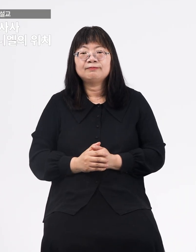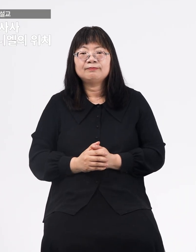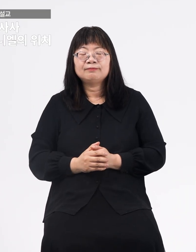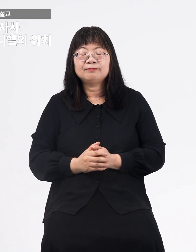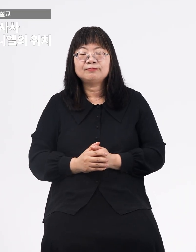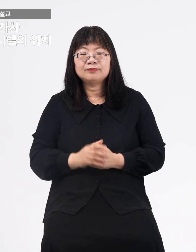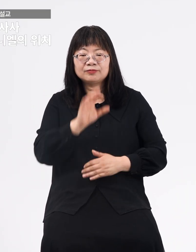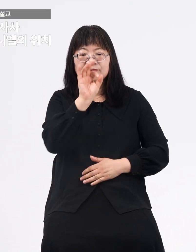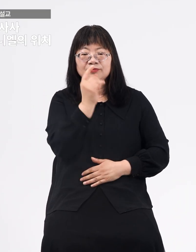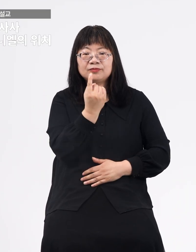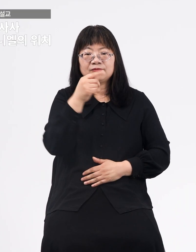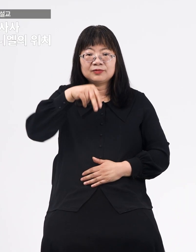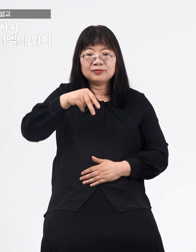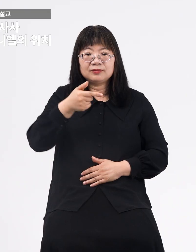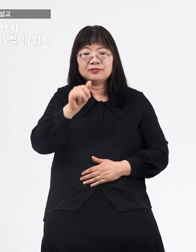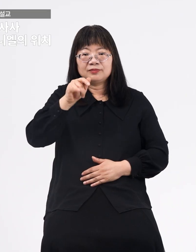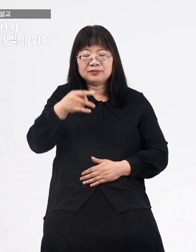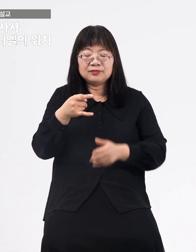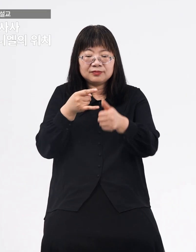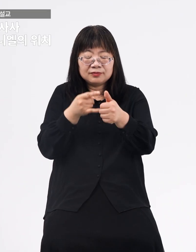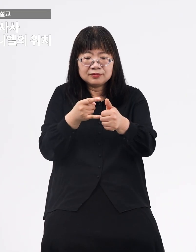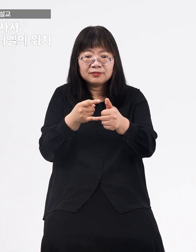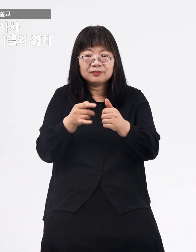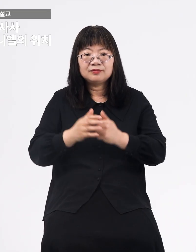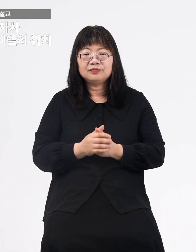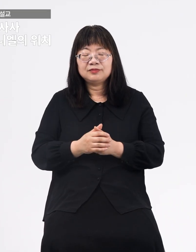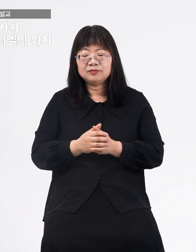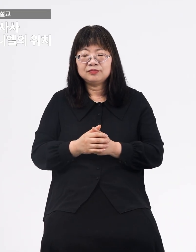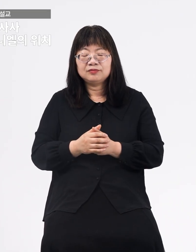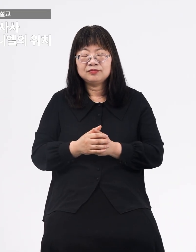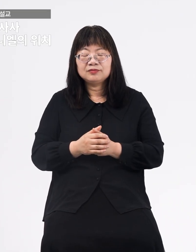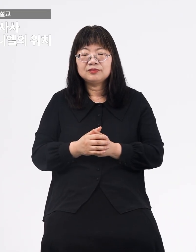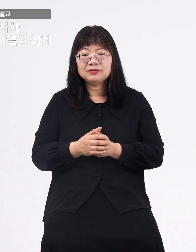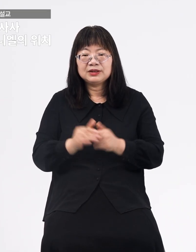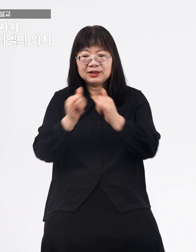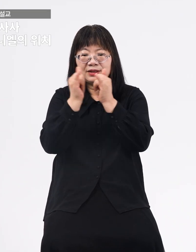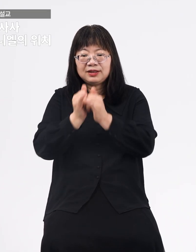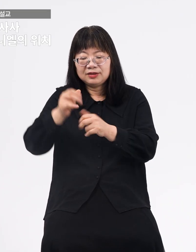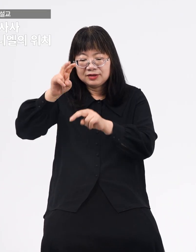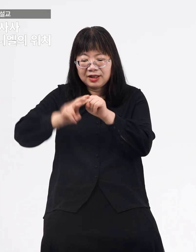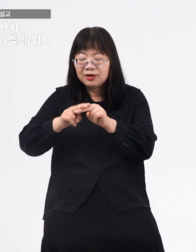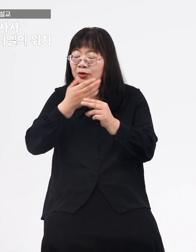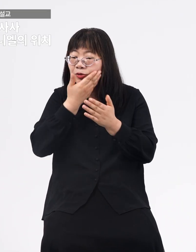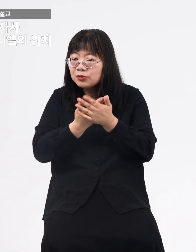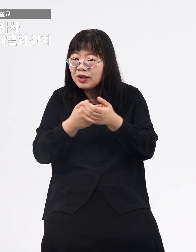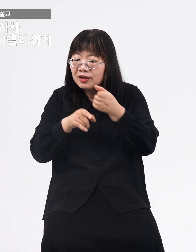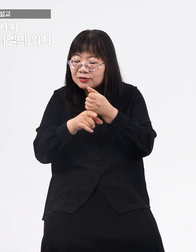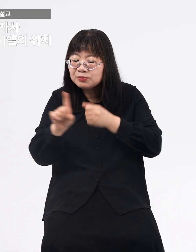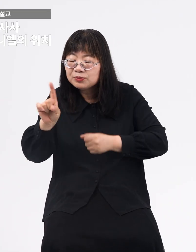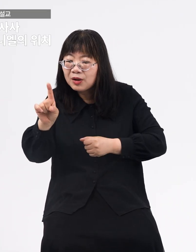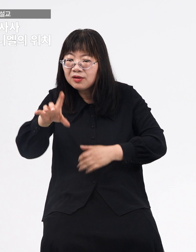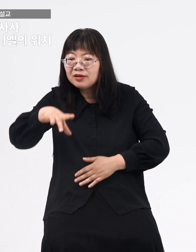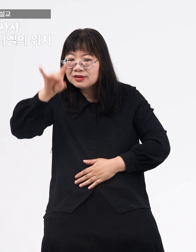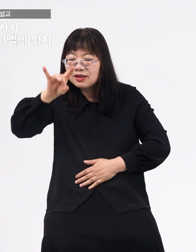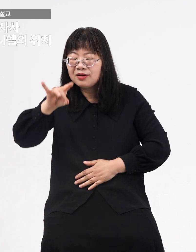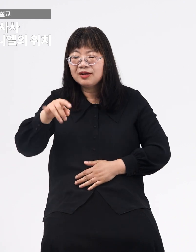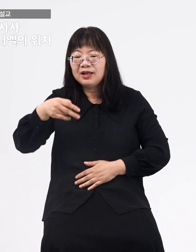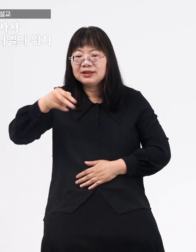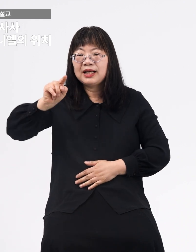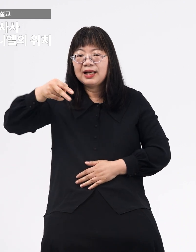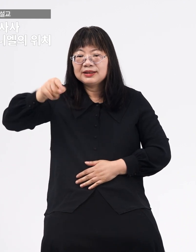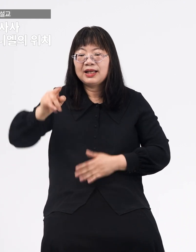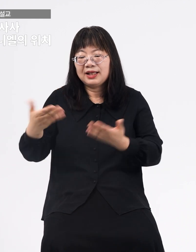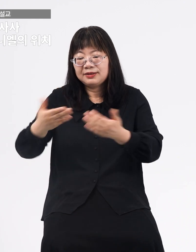그러니까 온니엘에게 왜 위치가 중요하냐 하면 첫 사사로서 이